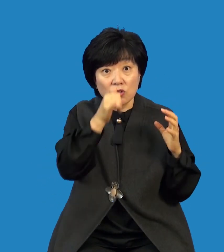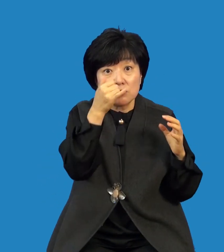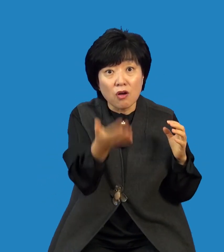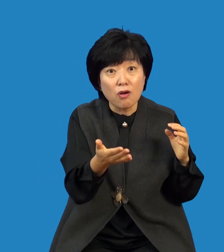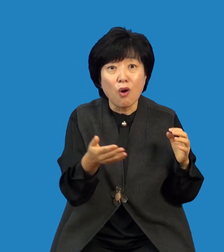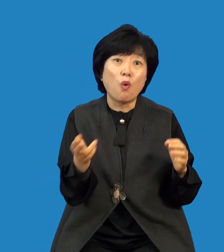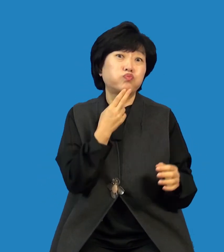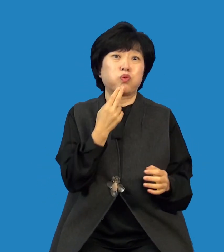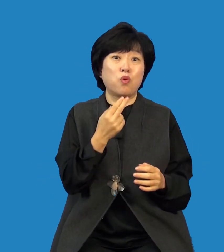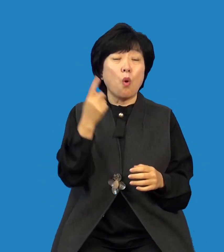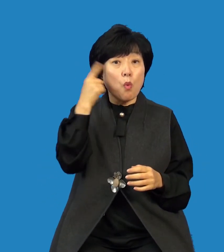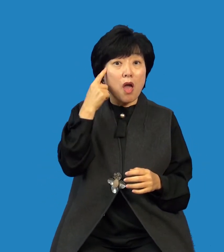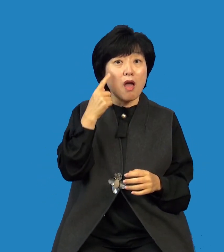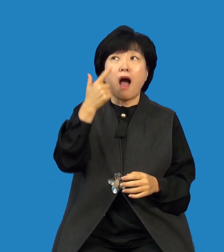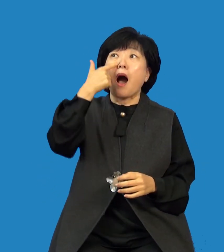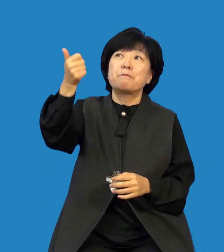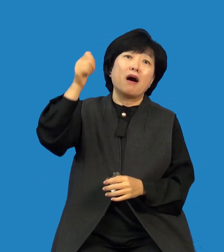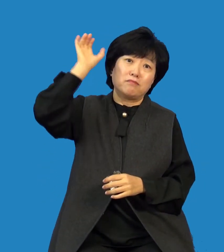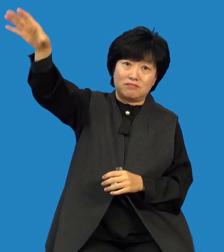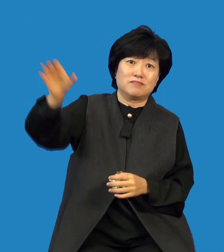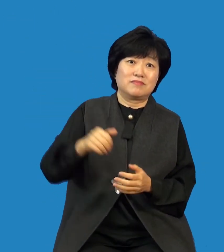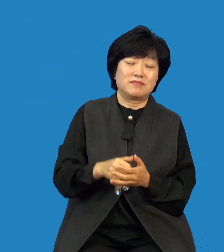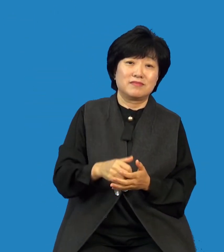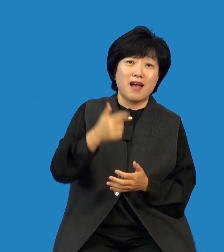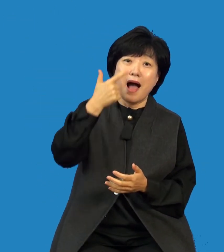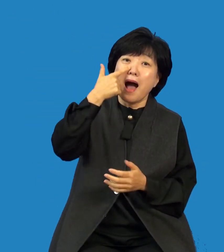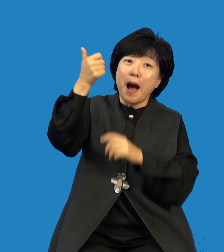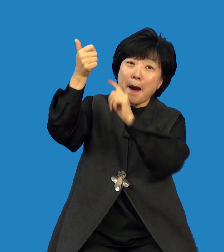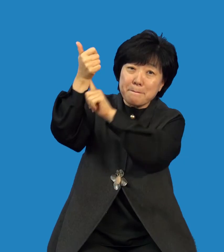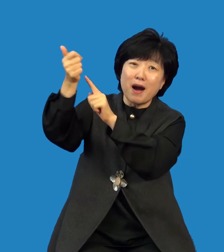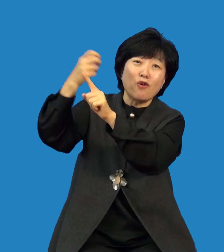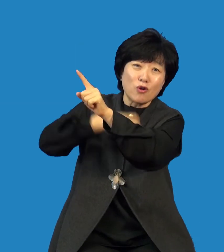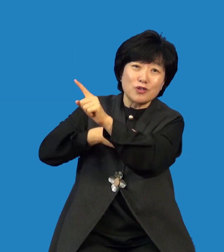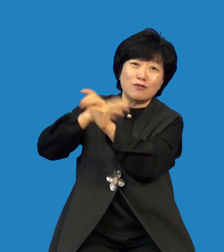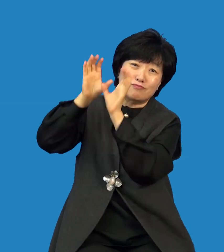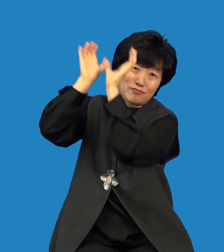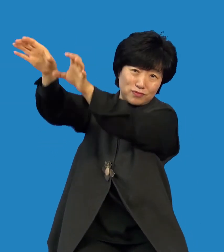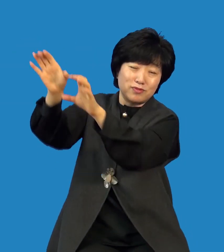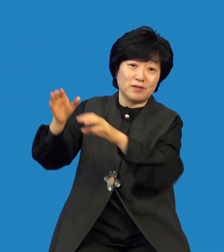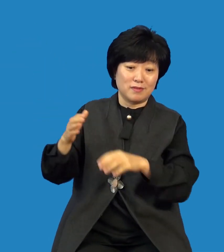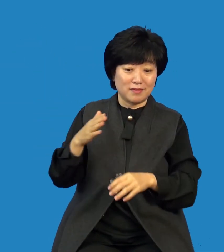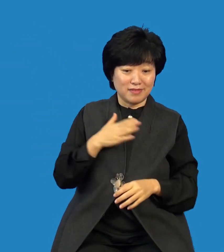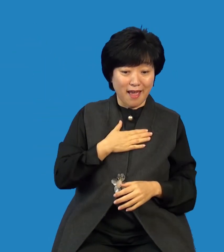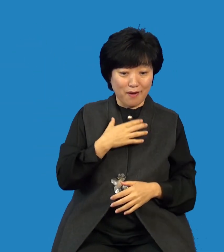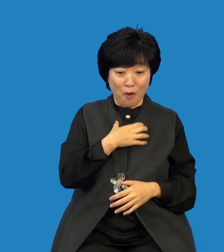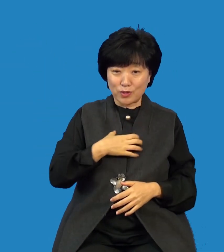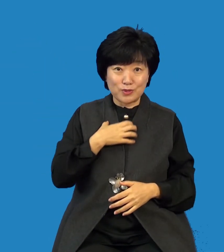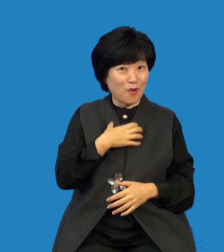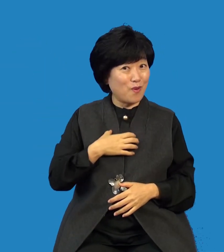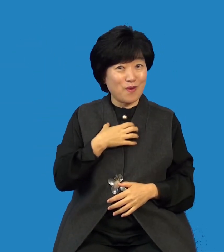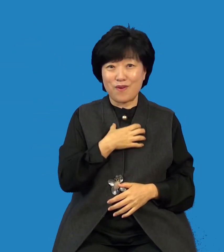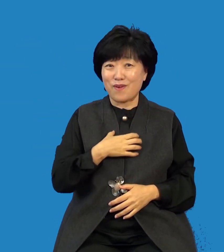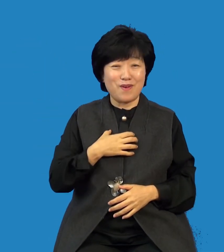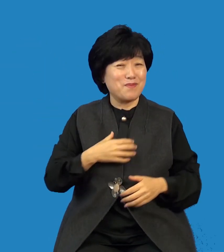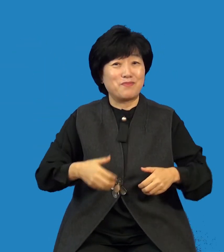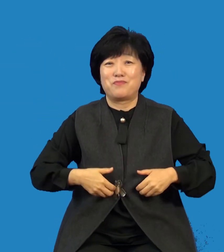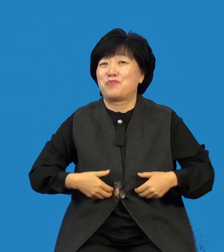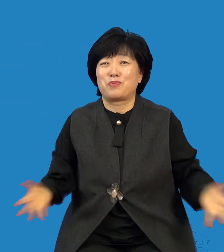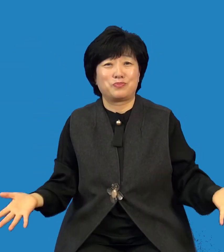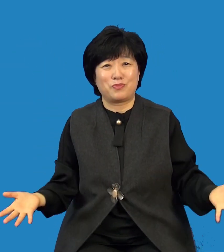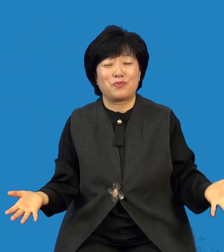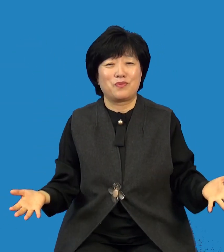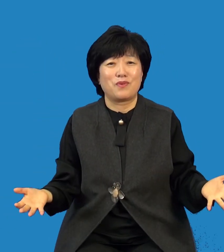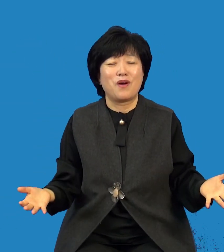그건 아빠가 걱정할 거지 내가 걱정할 게 아니니까. 그래서 아이들은요, 아빠가 걱정할 거를 가지고 걱정하지 않습니다.